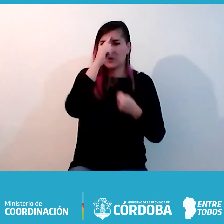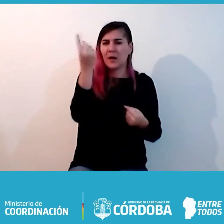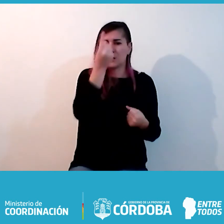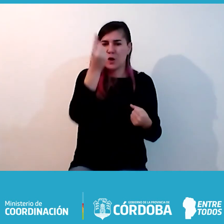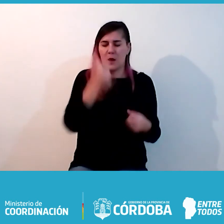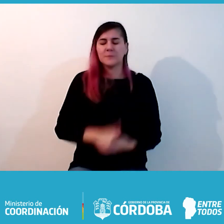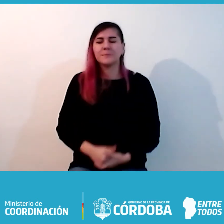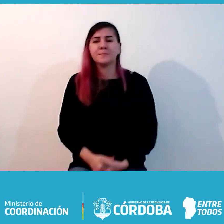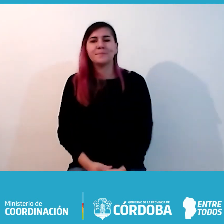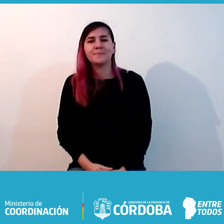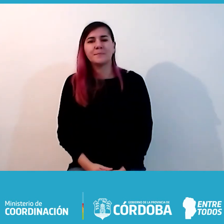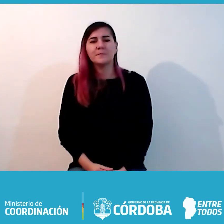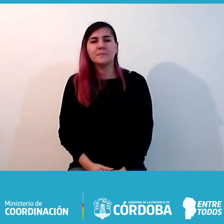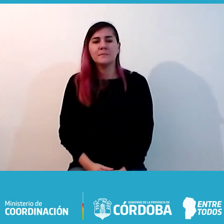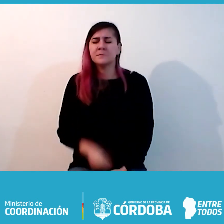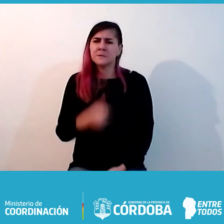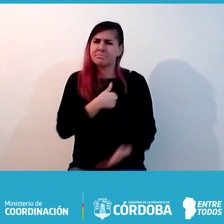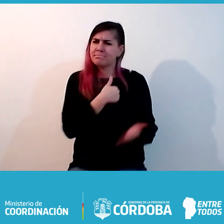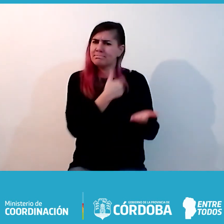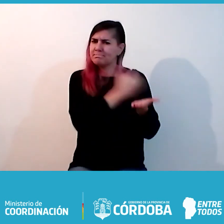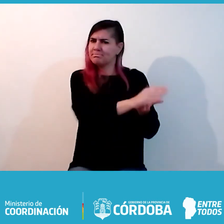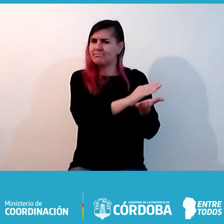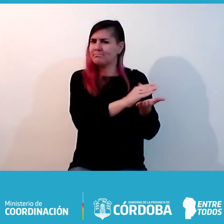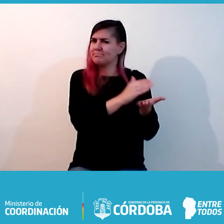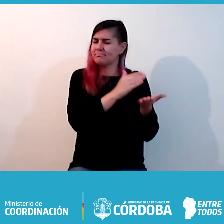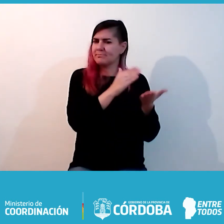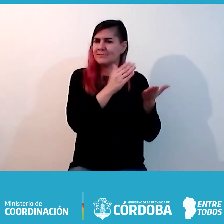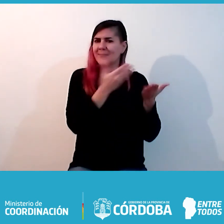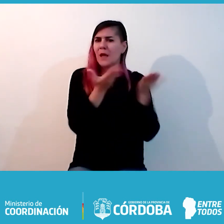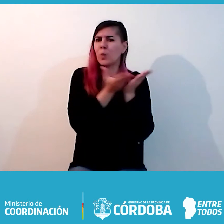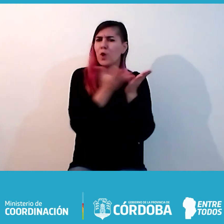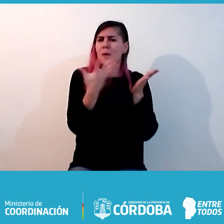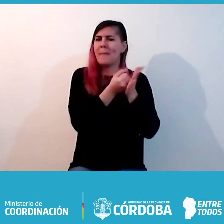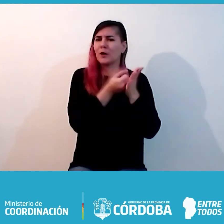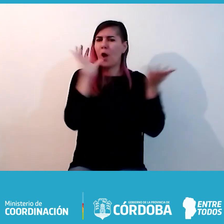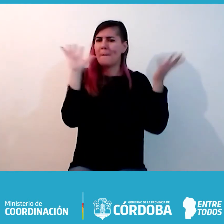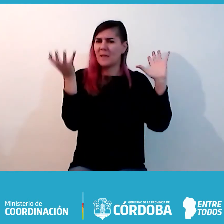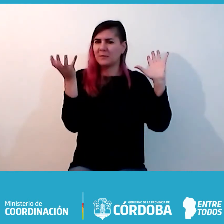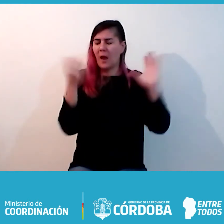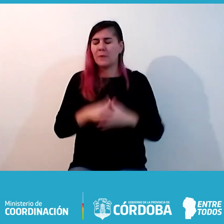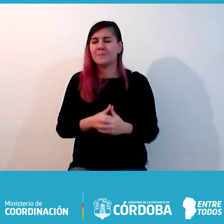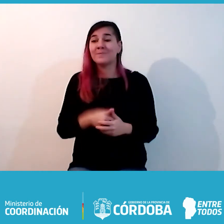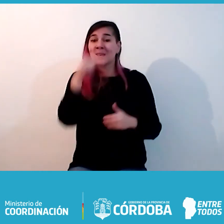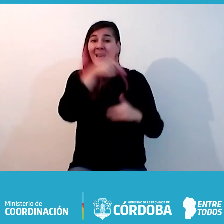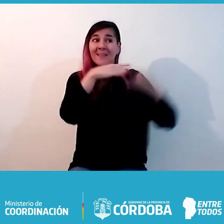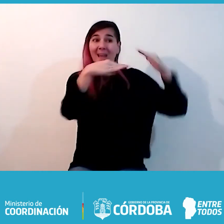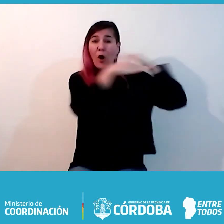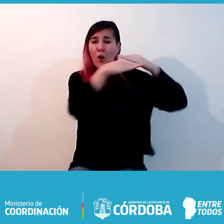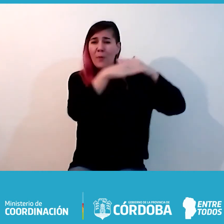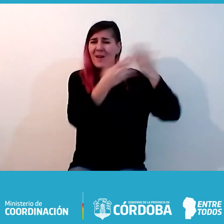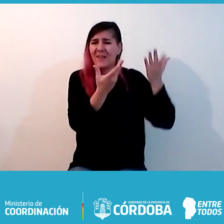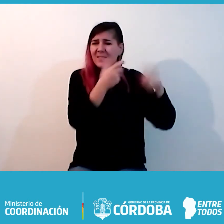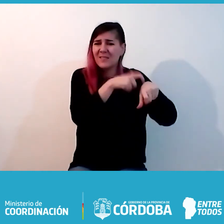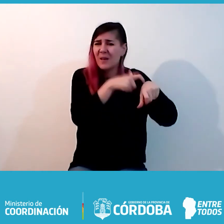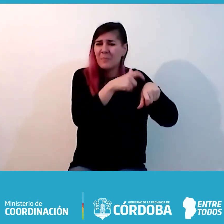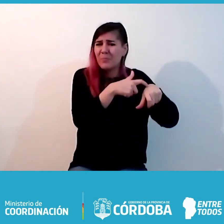internacionales. Rechaza plenamente el estudio de impacto ambiental que nos ocupa, afirma. Esta obra es un derroche en tiempos de